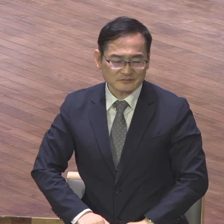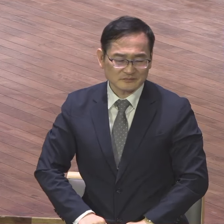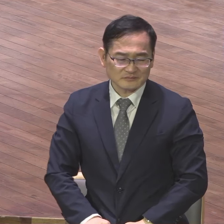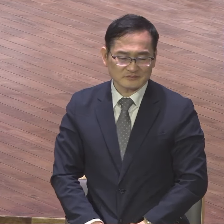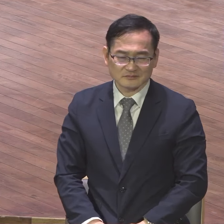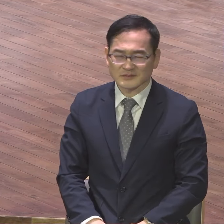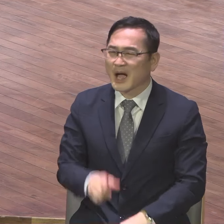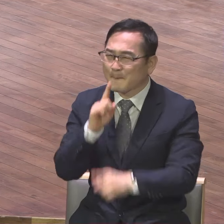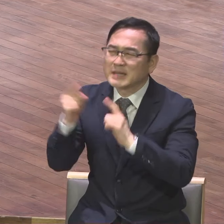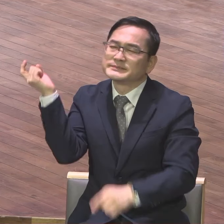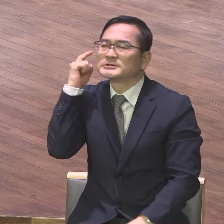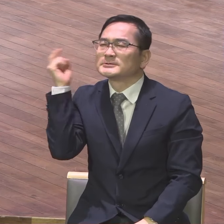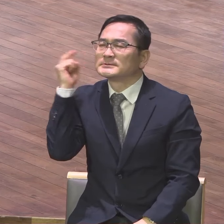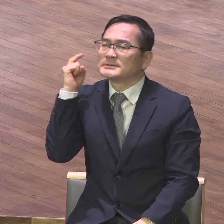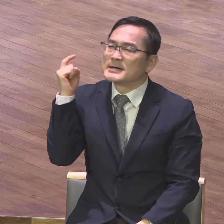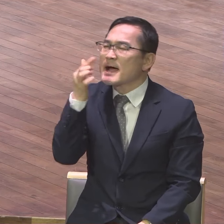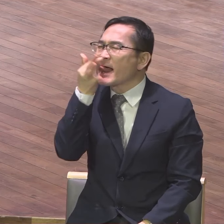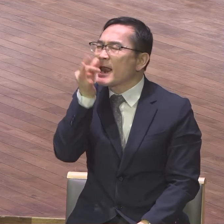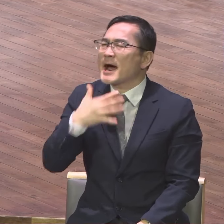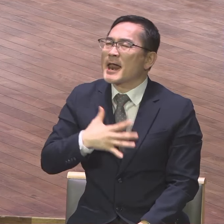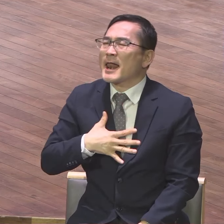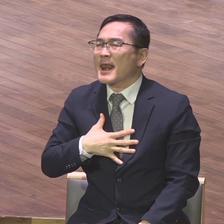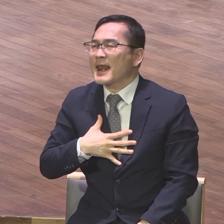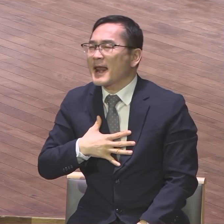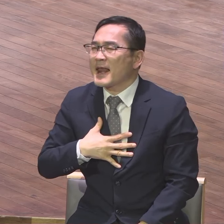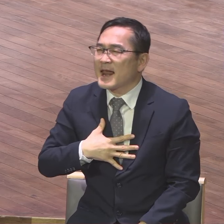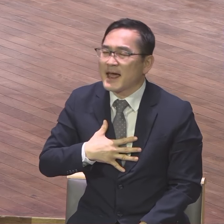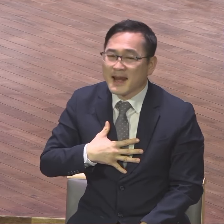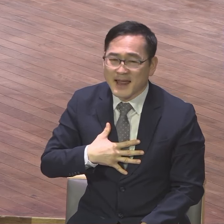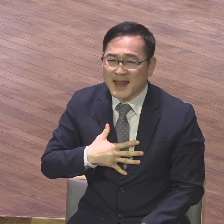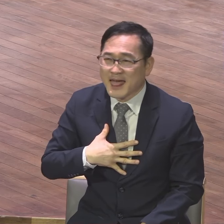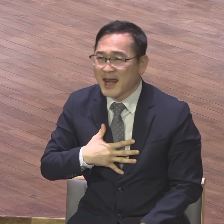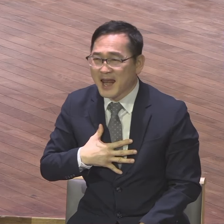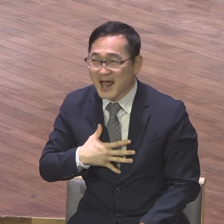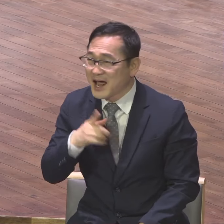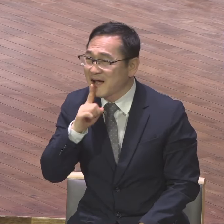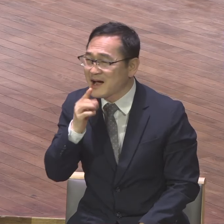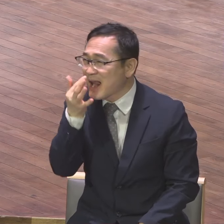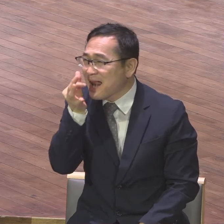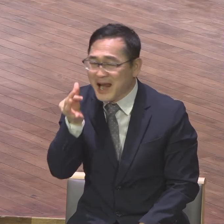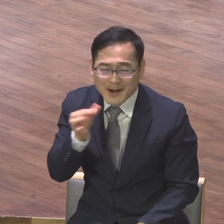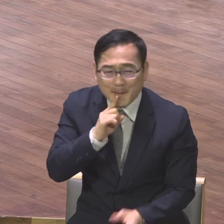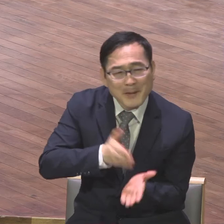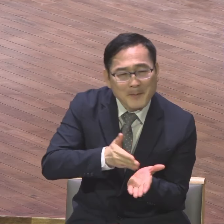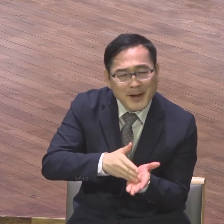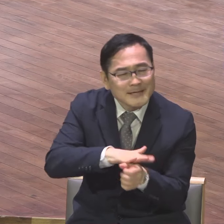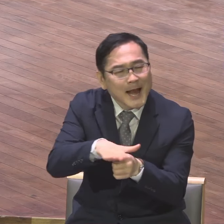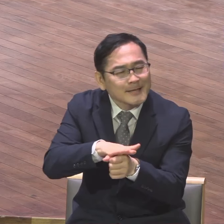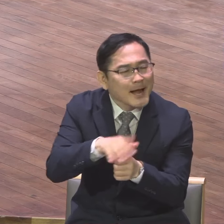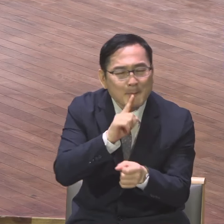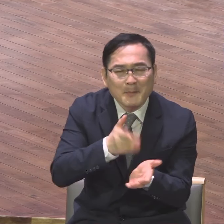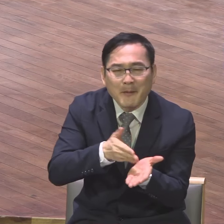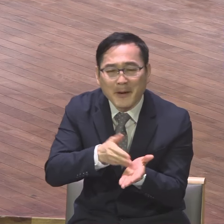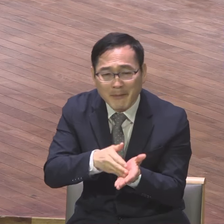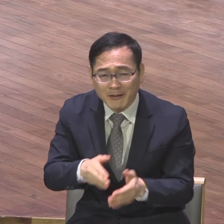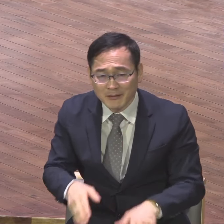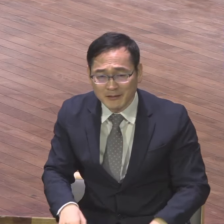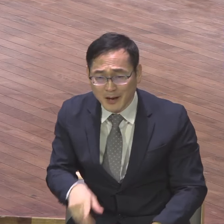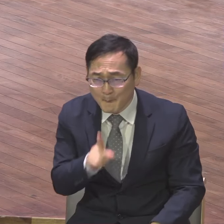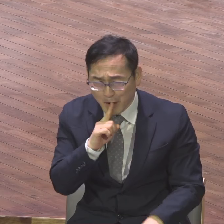듣는 메시지도 많고 포럼을 하다 보니까 막 말하는 자유가 있죠. 그러다 보면 불신자보다 훨씬 말을